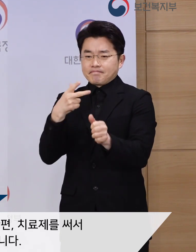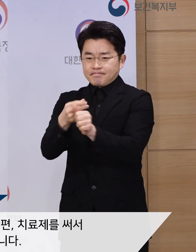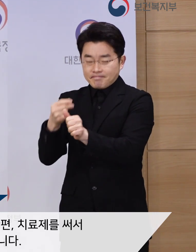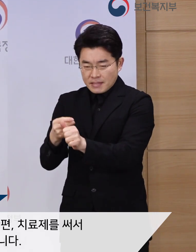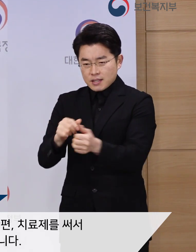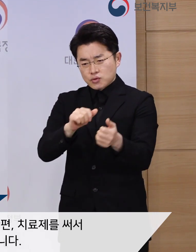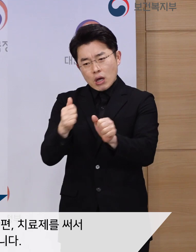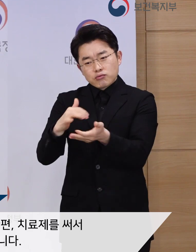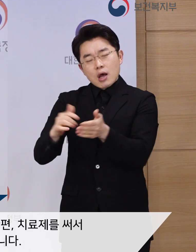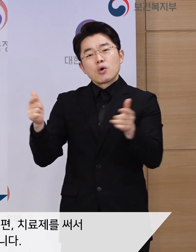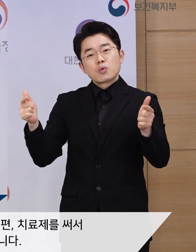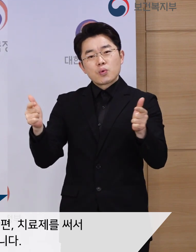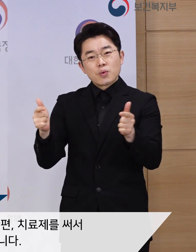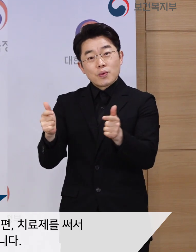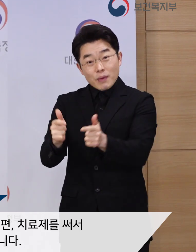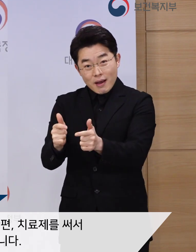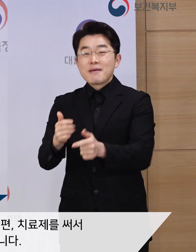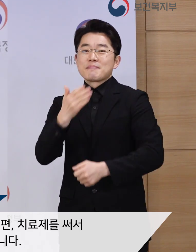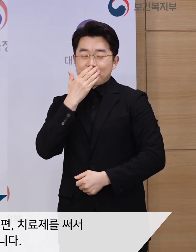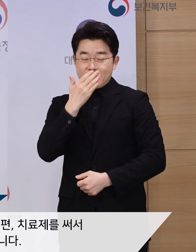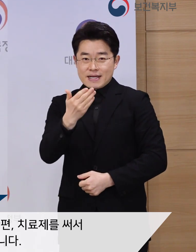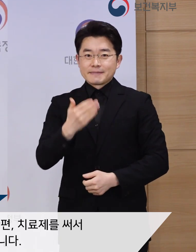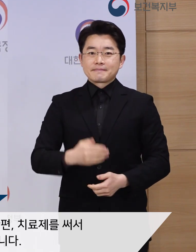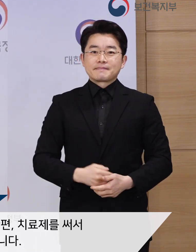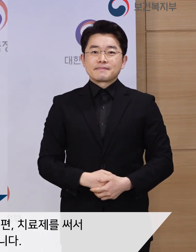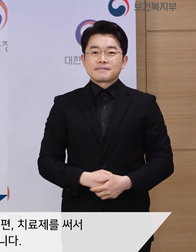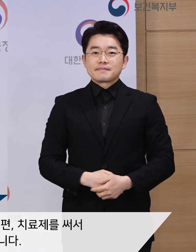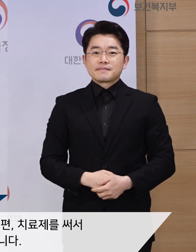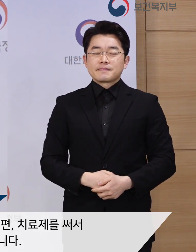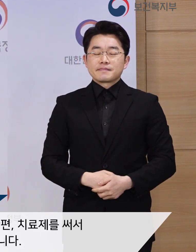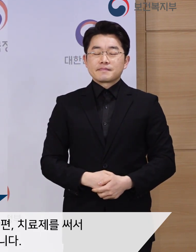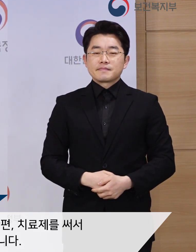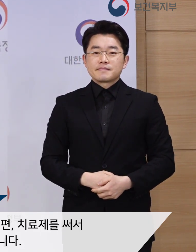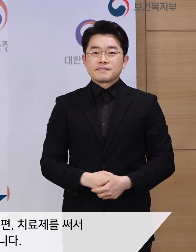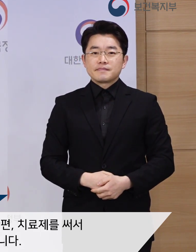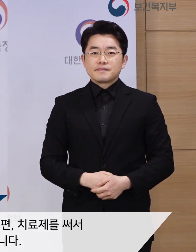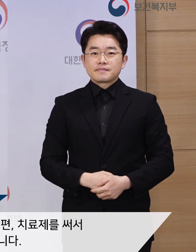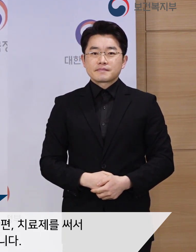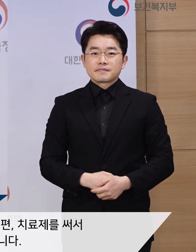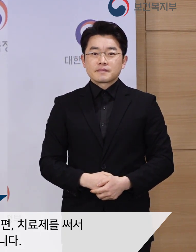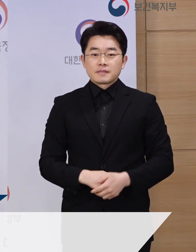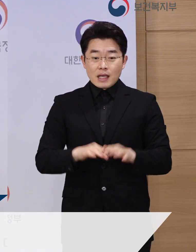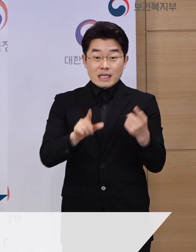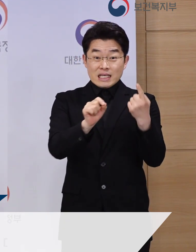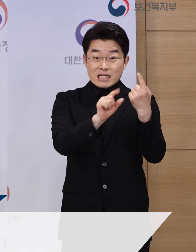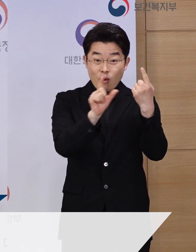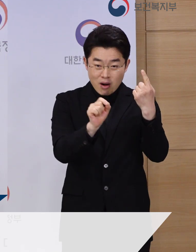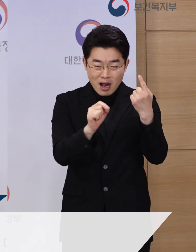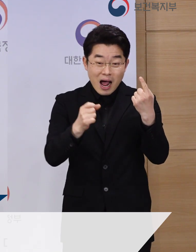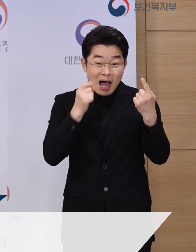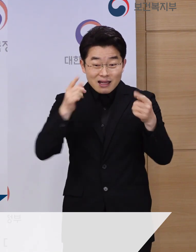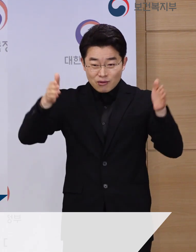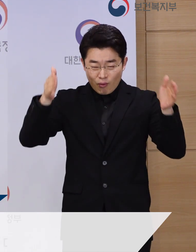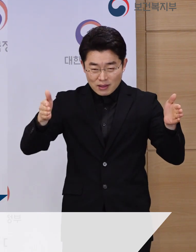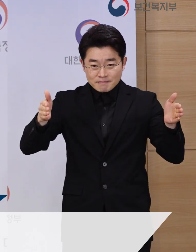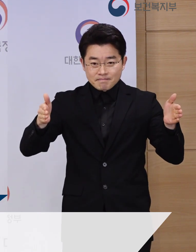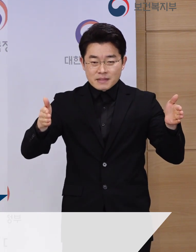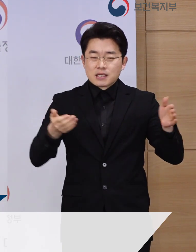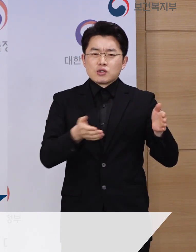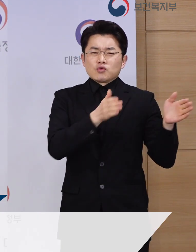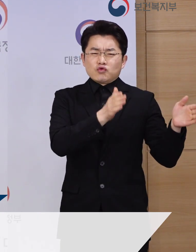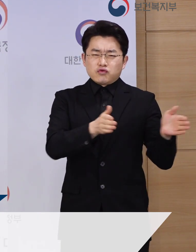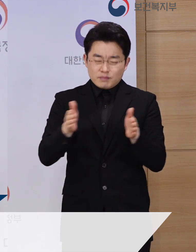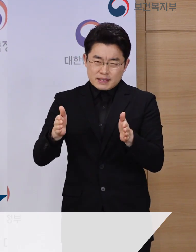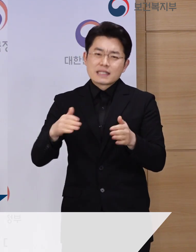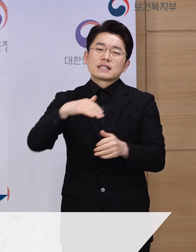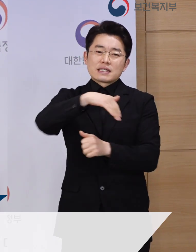치료제를 써서 치명률을 낮추는 공격적인 방역 대응이 가능해집니다. 지금 1월 한 달간이 이러한